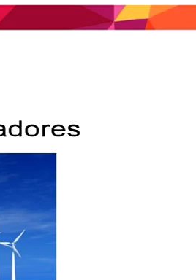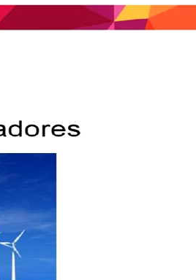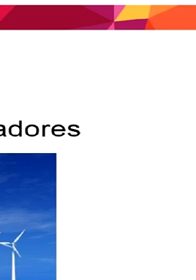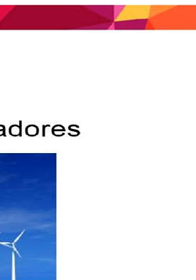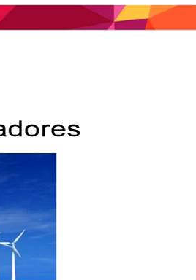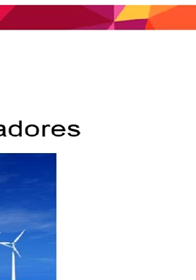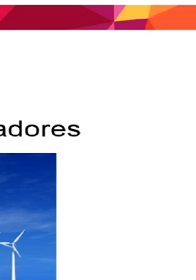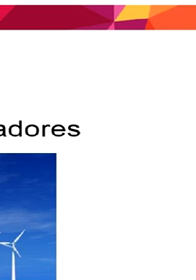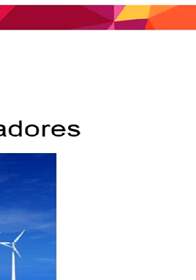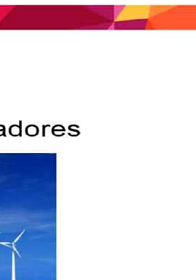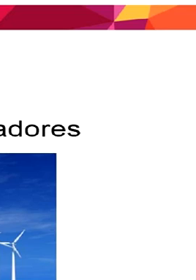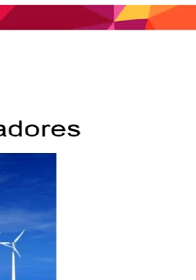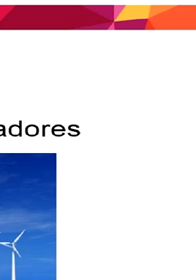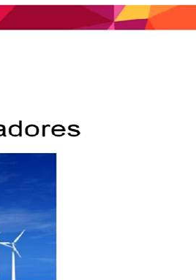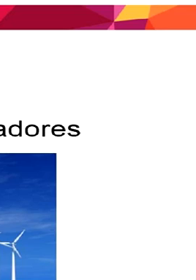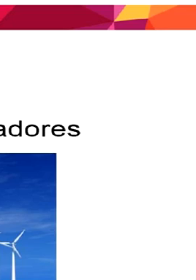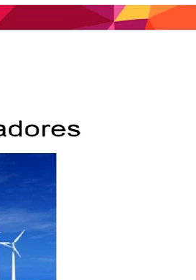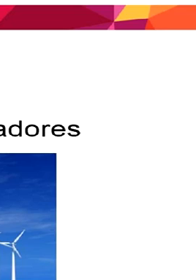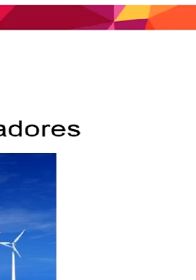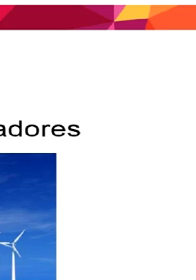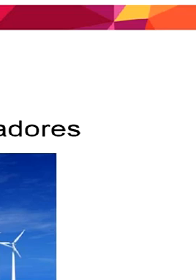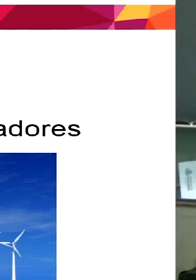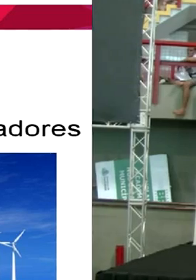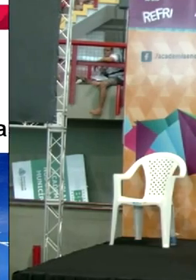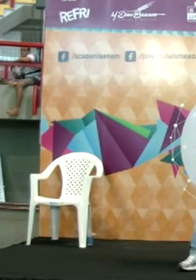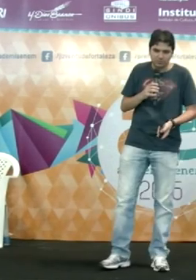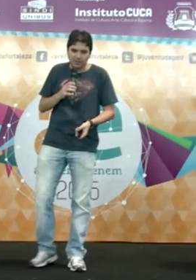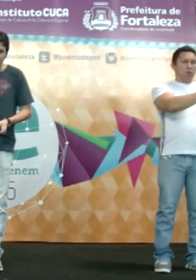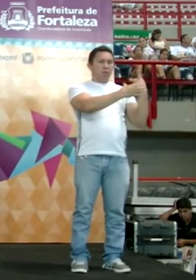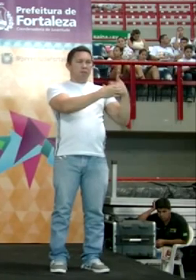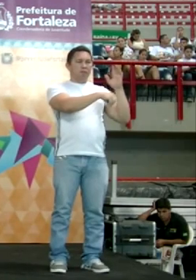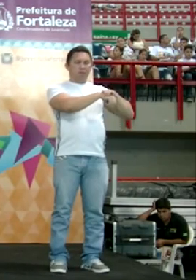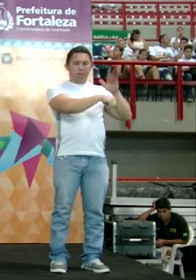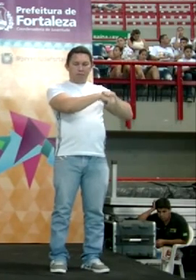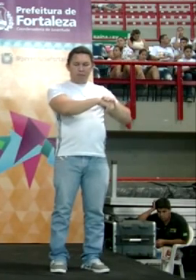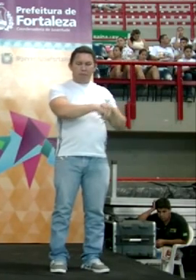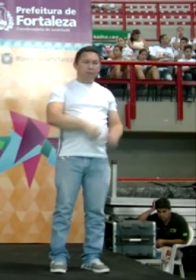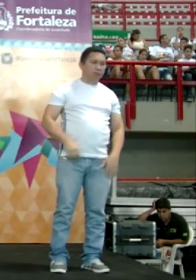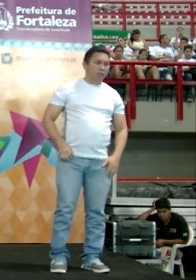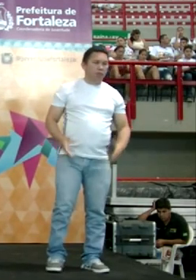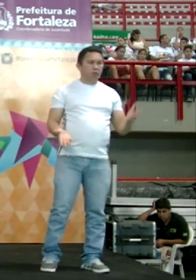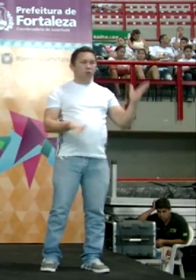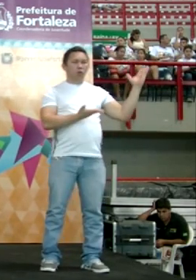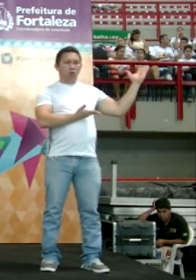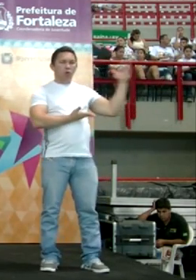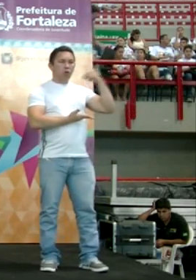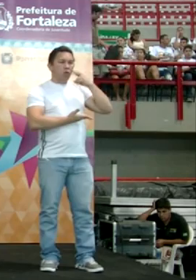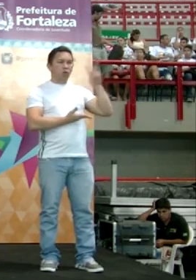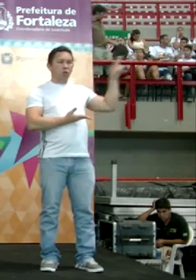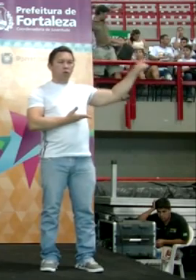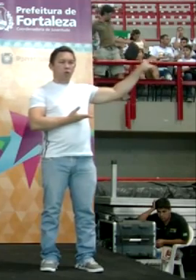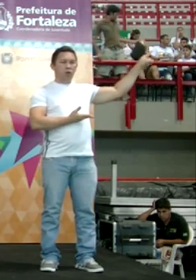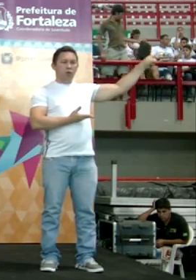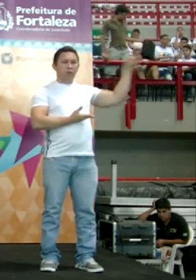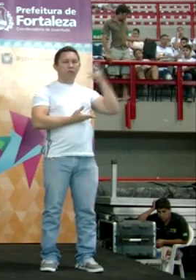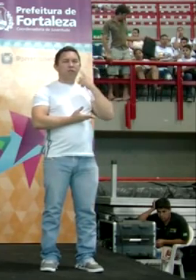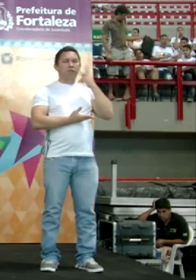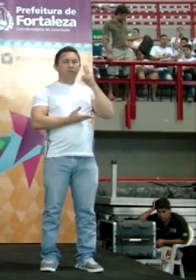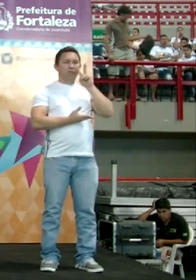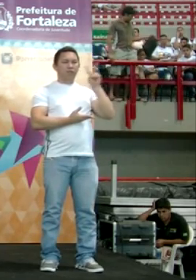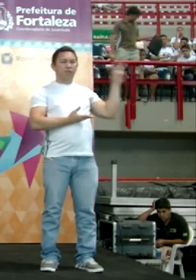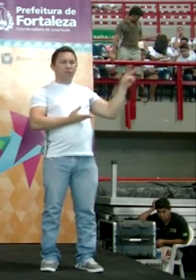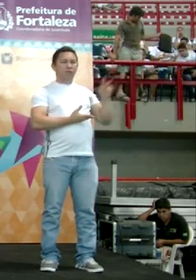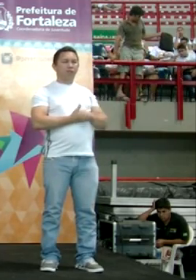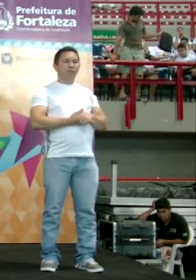das hélices gera eletricidade, tá? É como a gente aqui no Ceará vê essa cena, né?